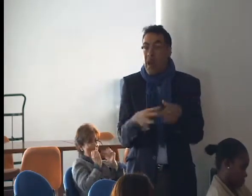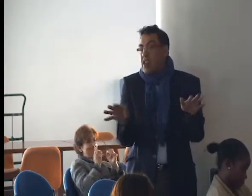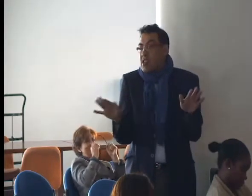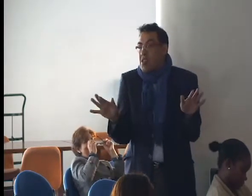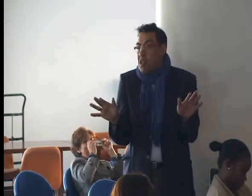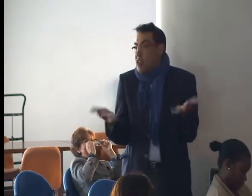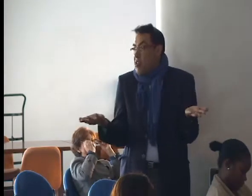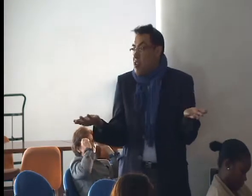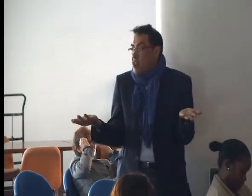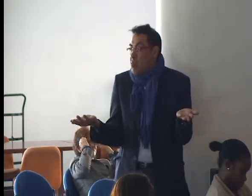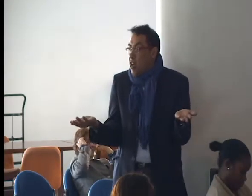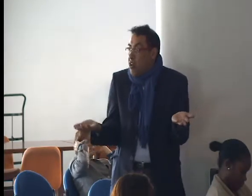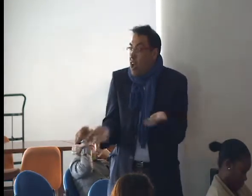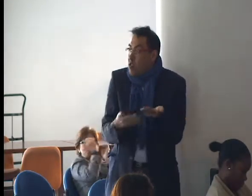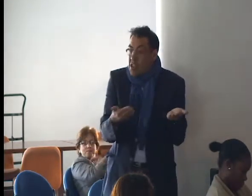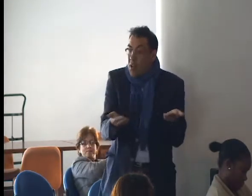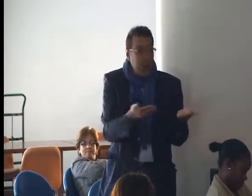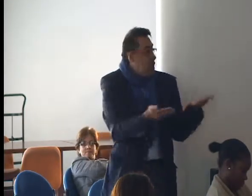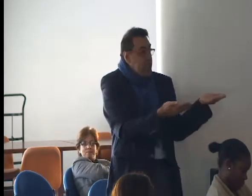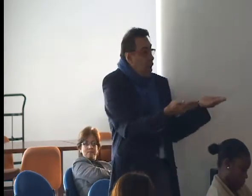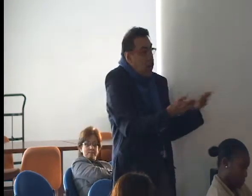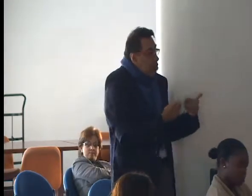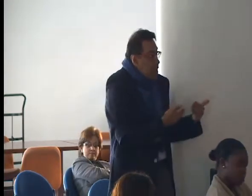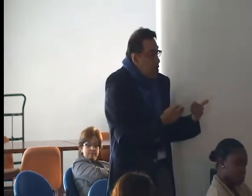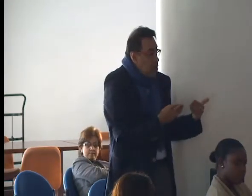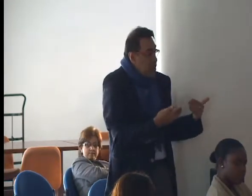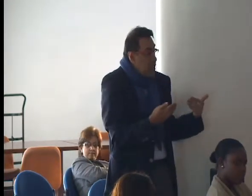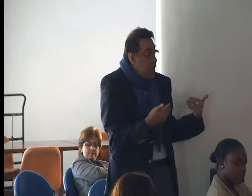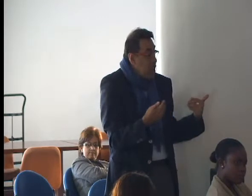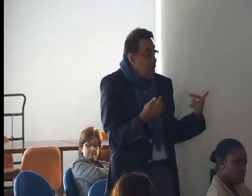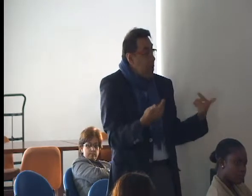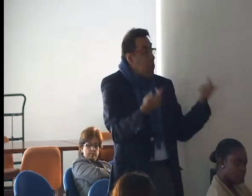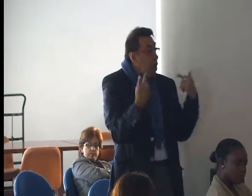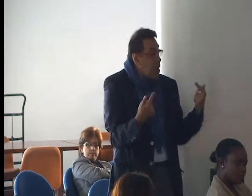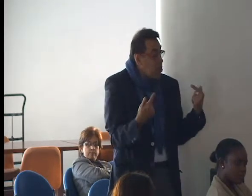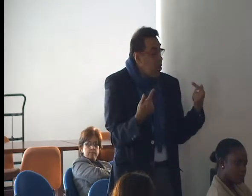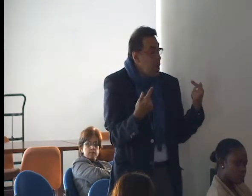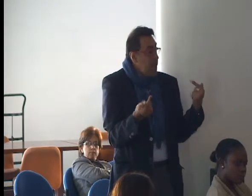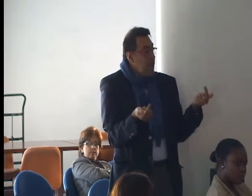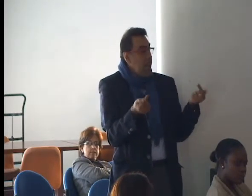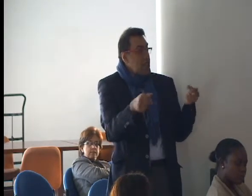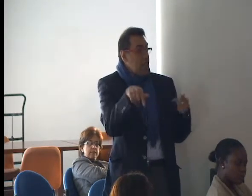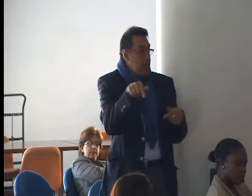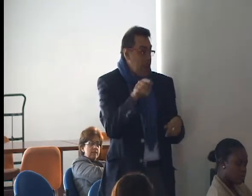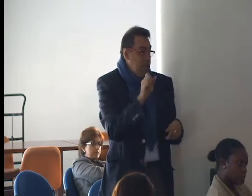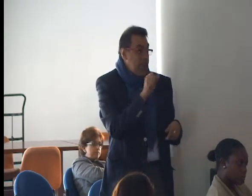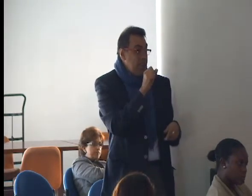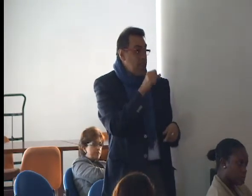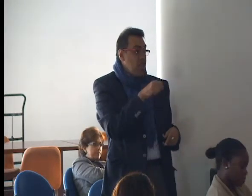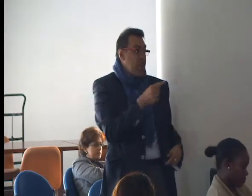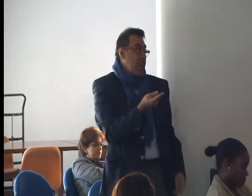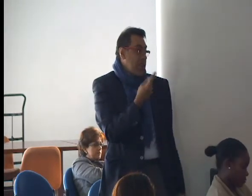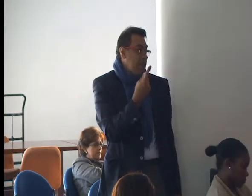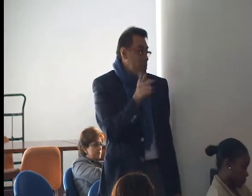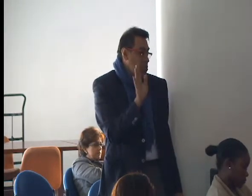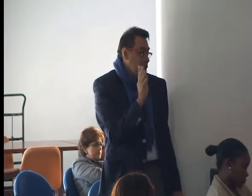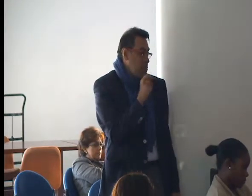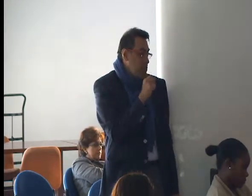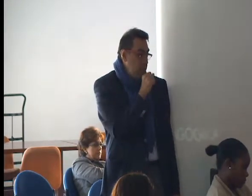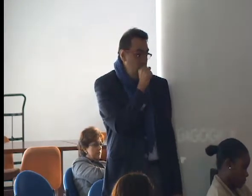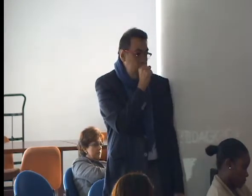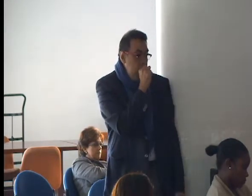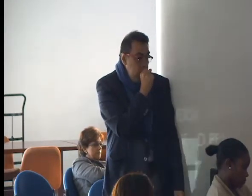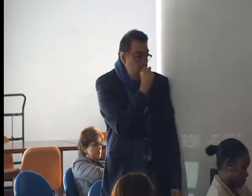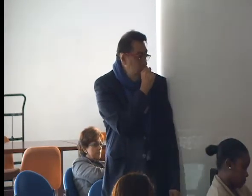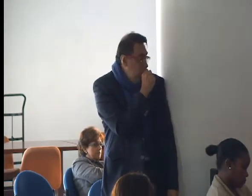las personas puedan escribir a través del computador. Hay unas que van a necesitar otras cosas distintas, y por eso centramos la atención en el